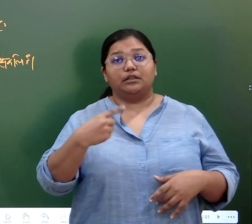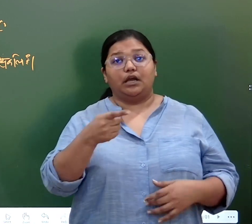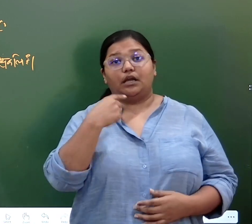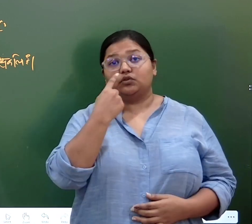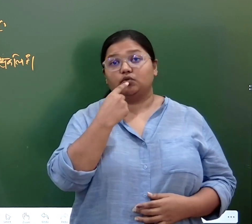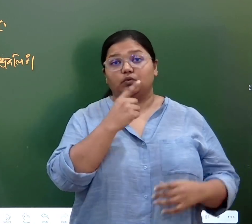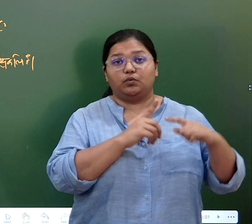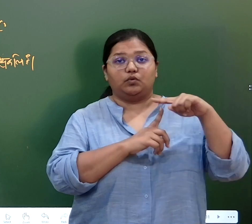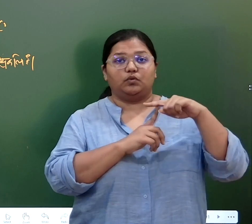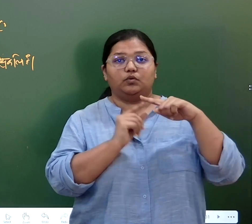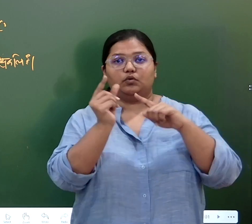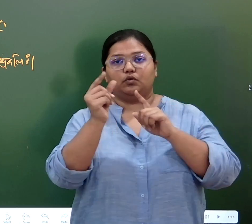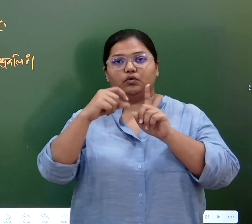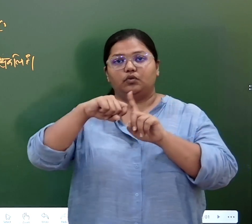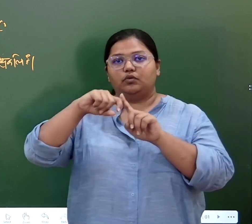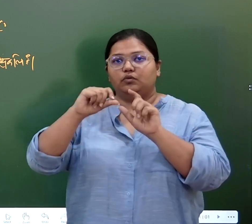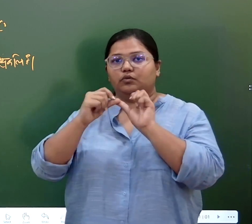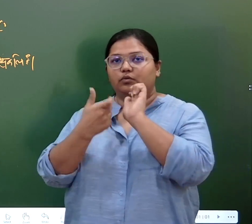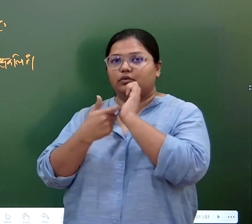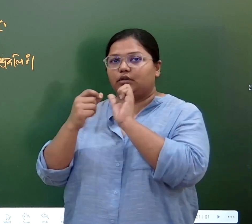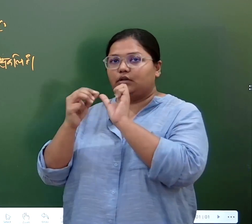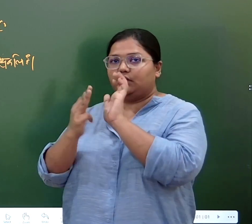तुकाराम।